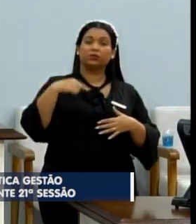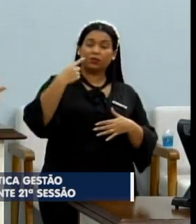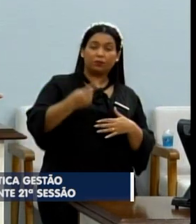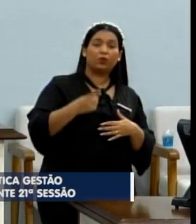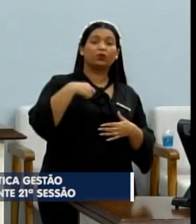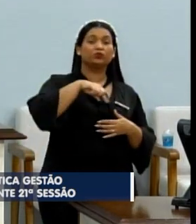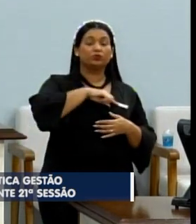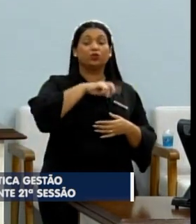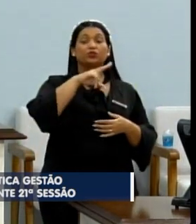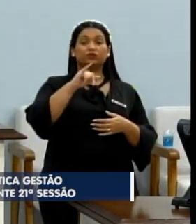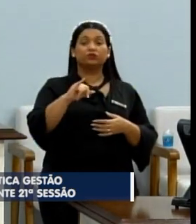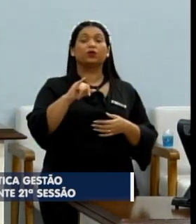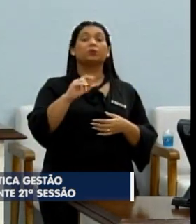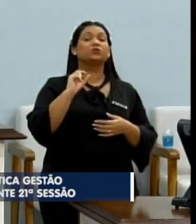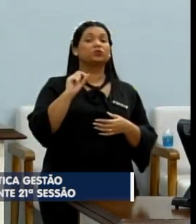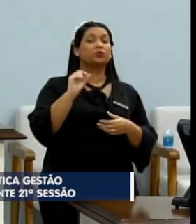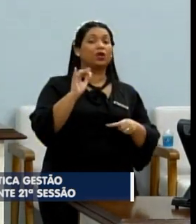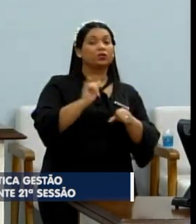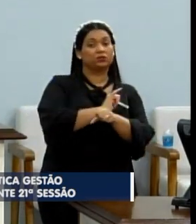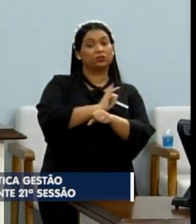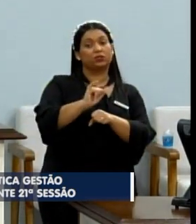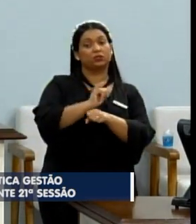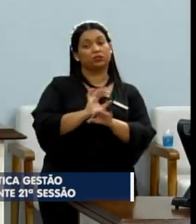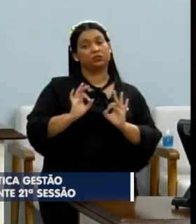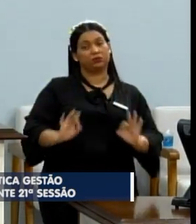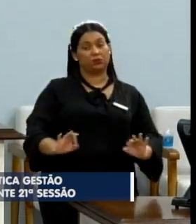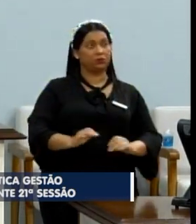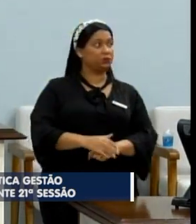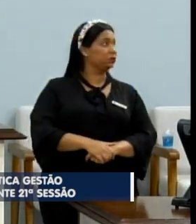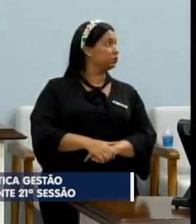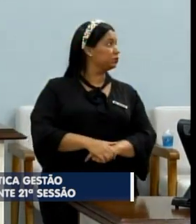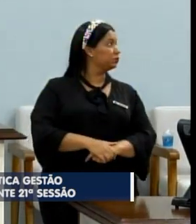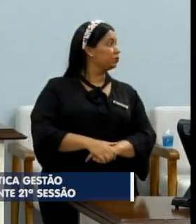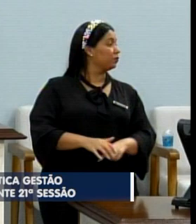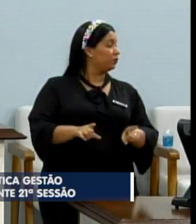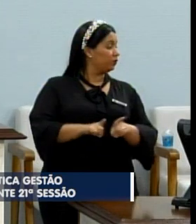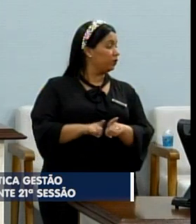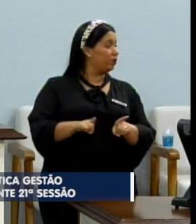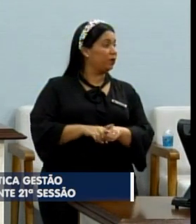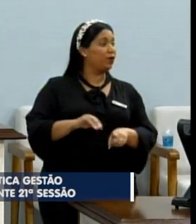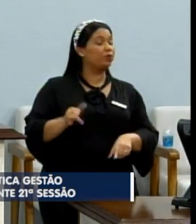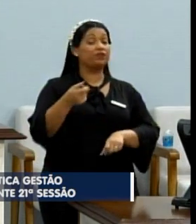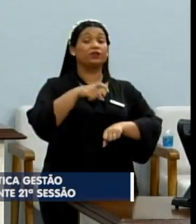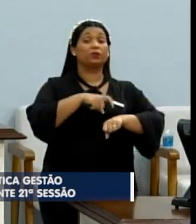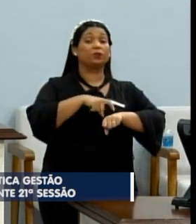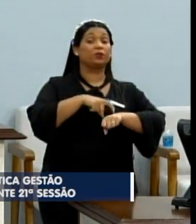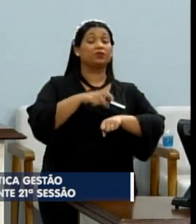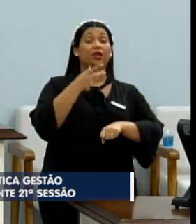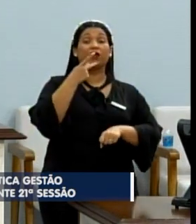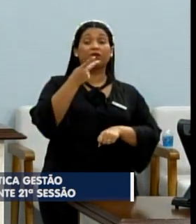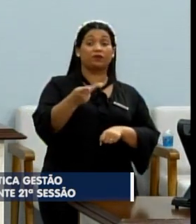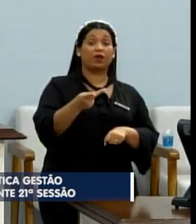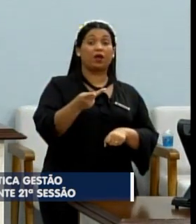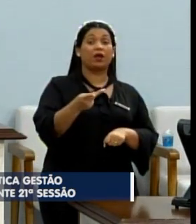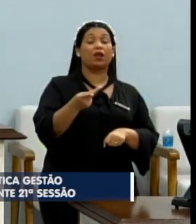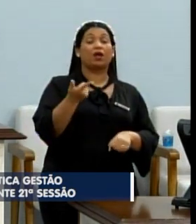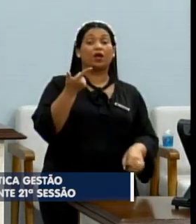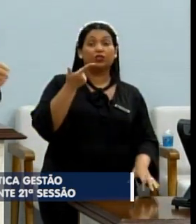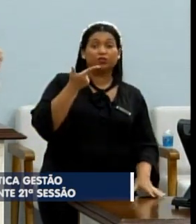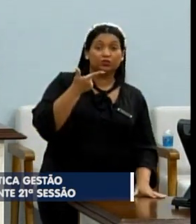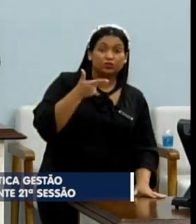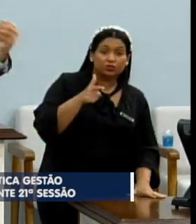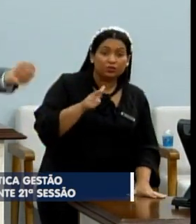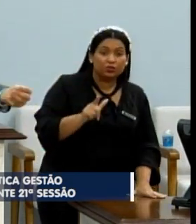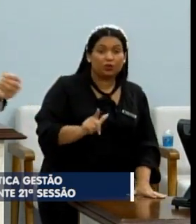nós vamos tomar as medidas adequadas também aproveita o meu tempo para falar sobre mais uma